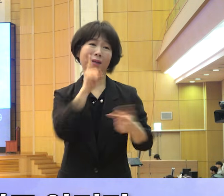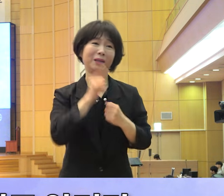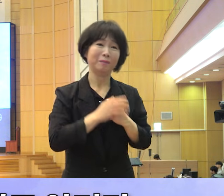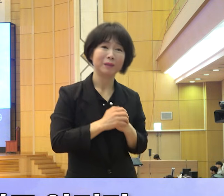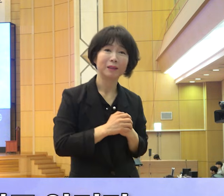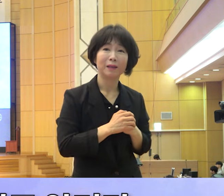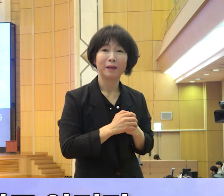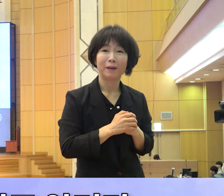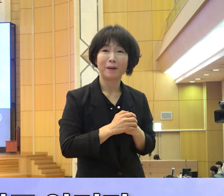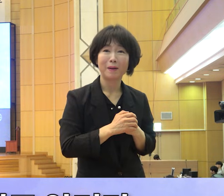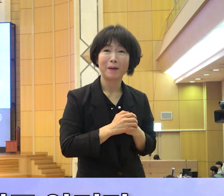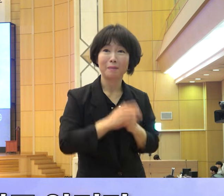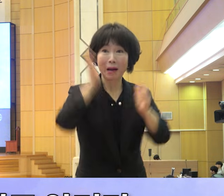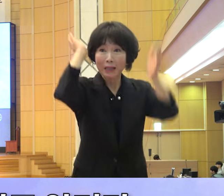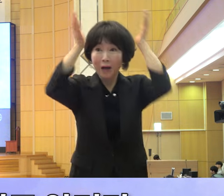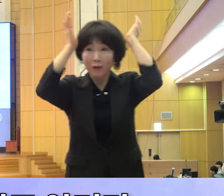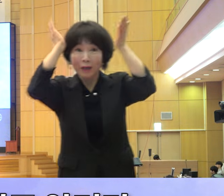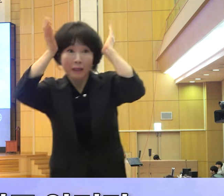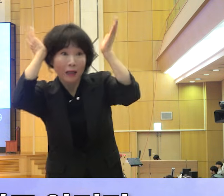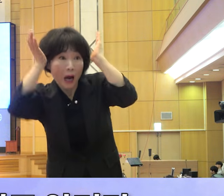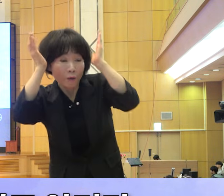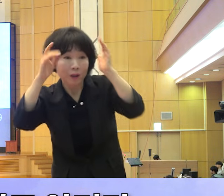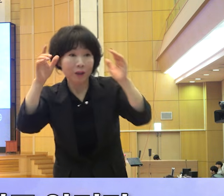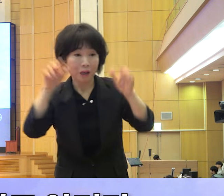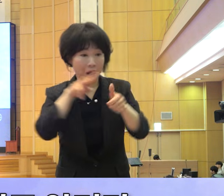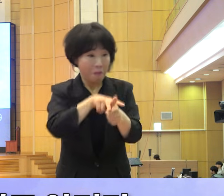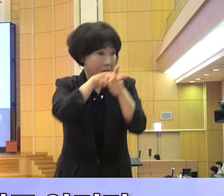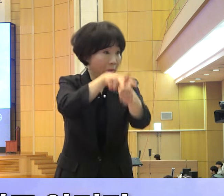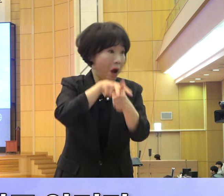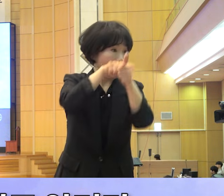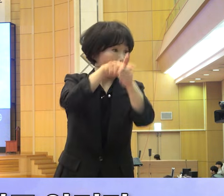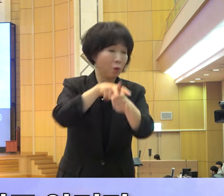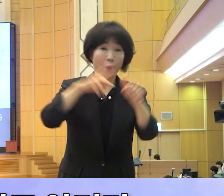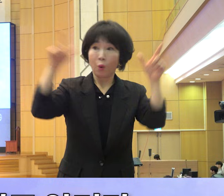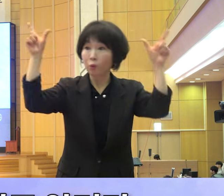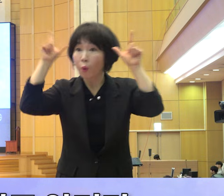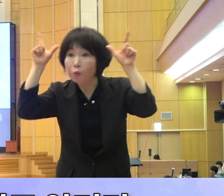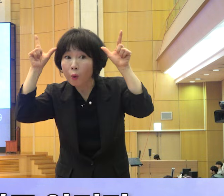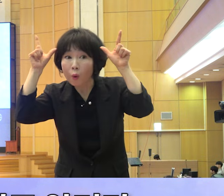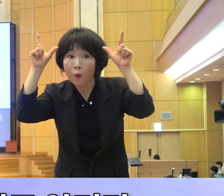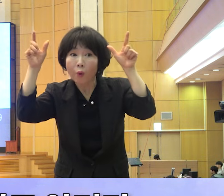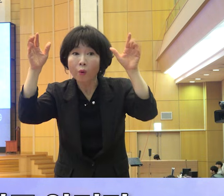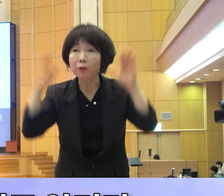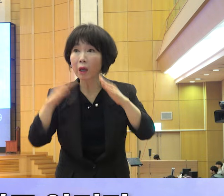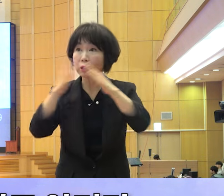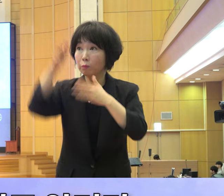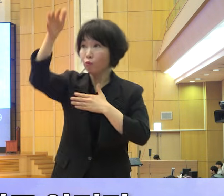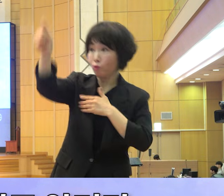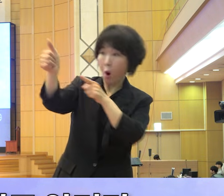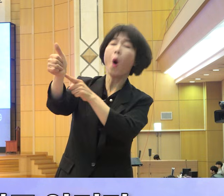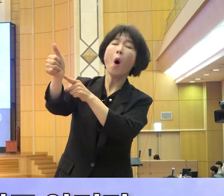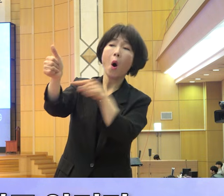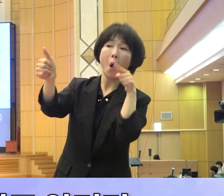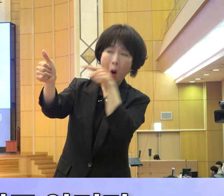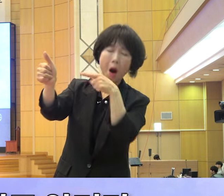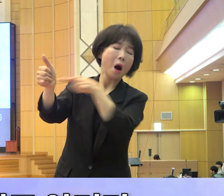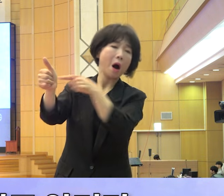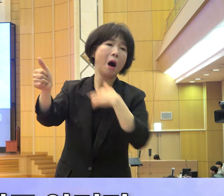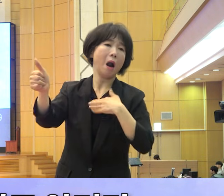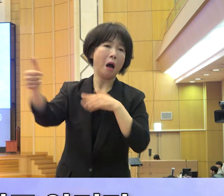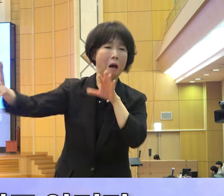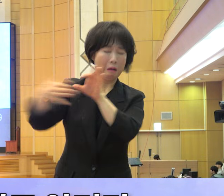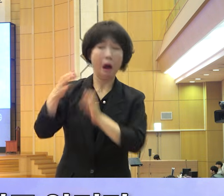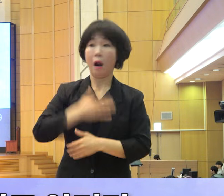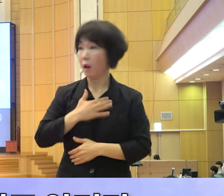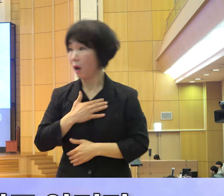나귀도 말도 자기가 사는 말 구유를 아는데, 내가